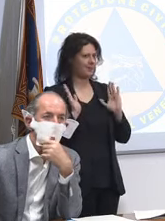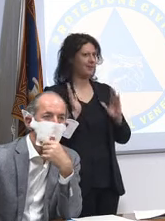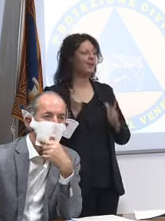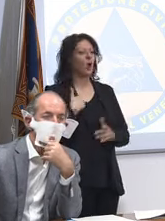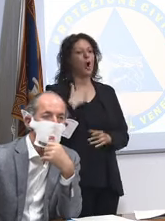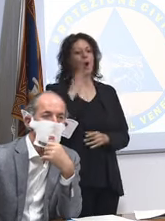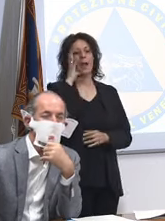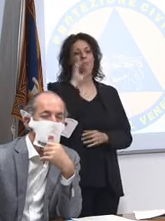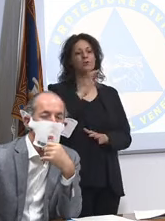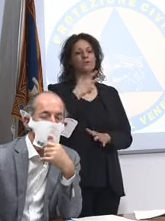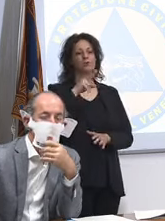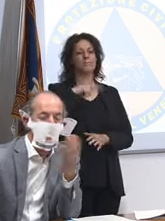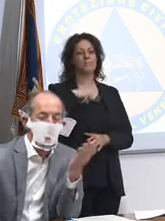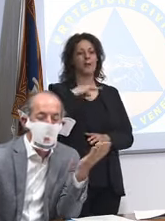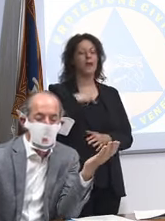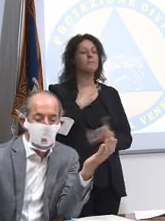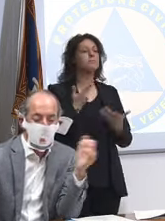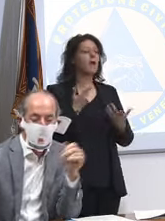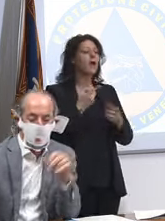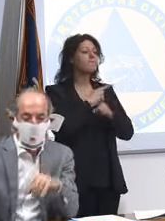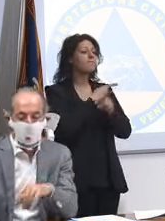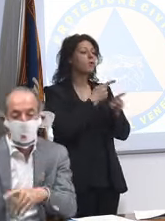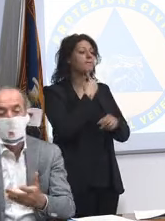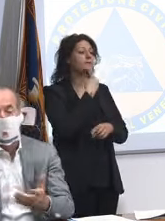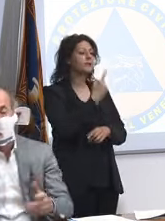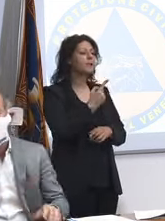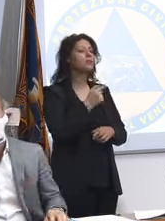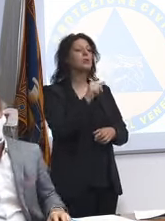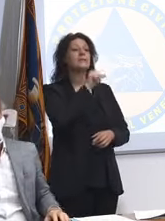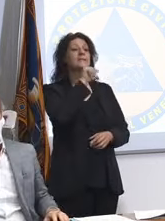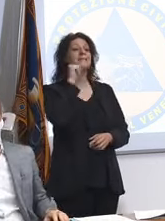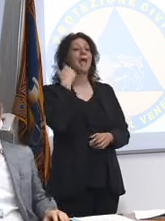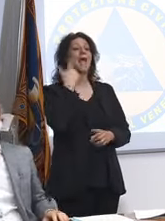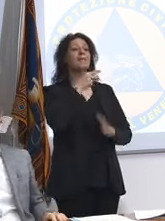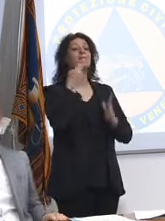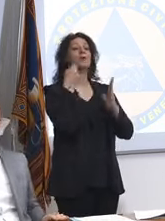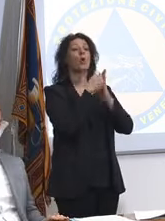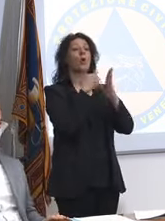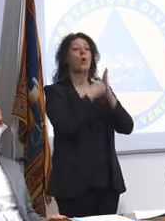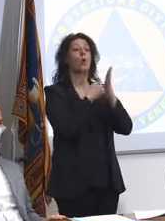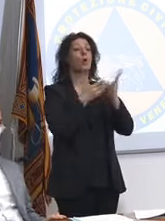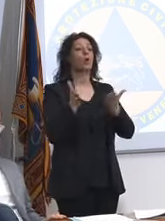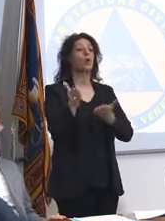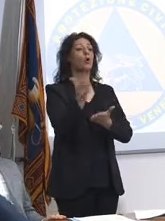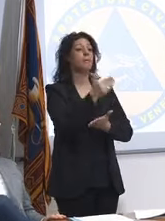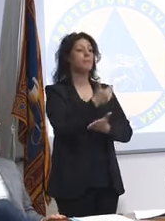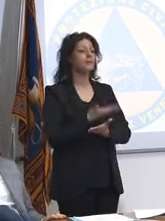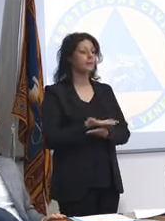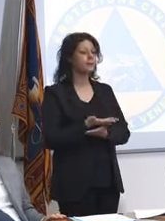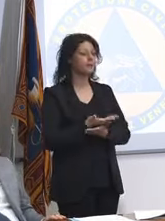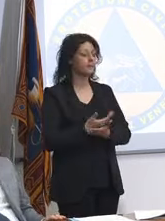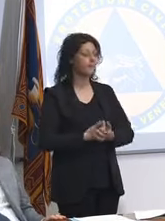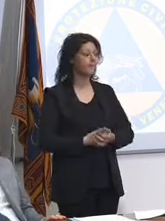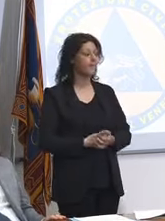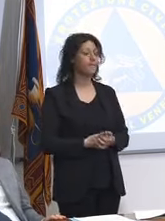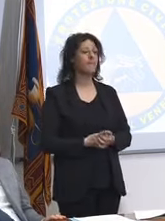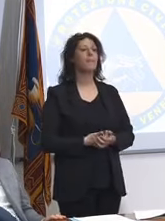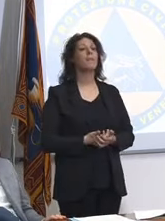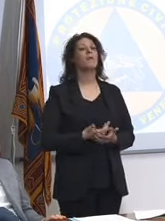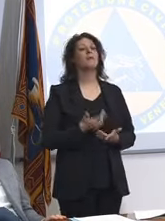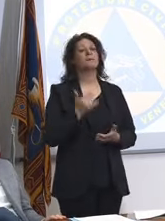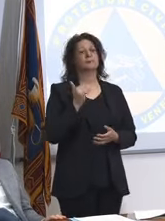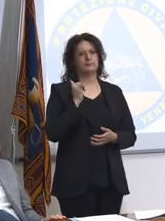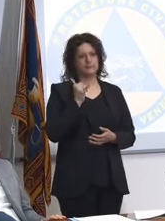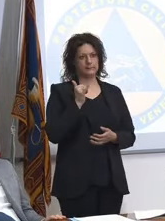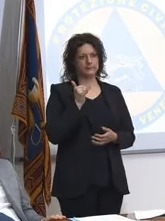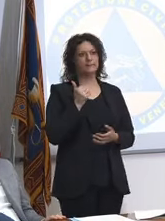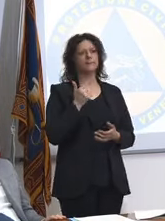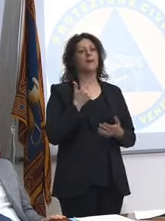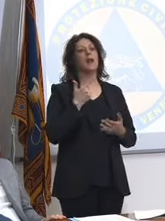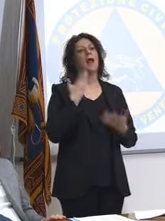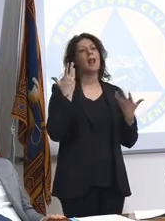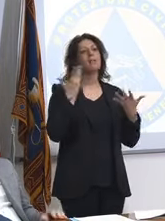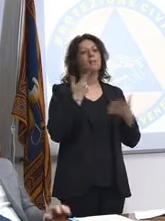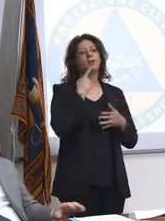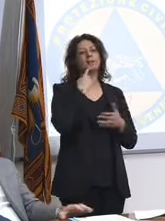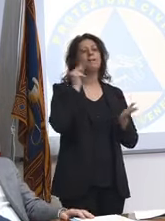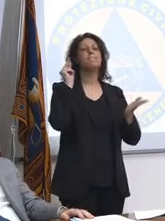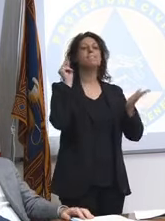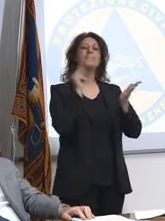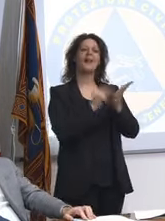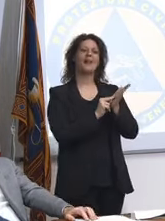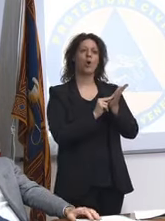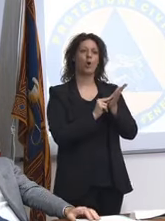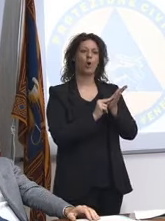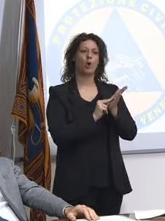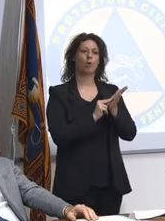questo però è utile alla salute pubblica. L'abbiamo anche scritto, abbiamo scritto dove è possibile, soprattutto per coloro che prenotano,